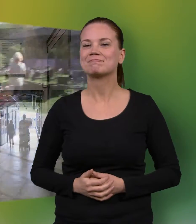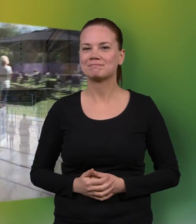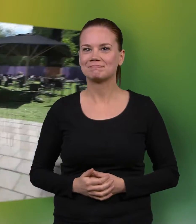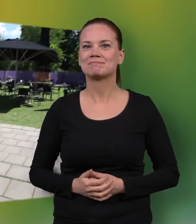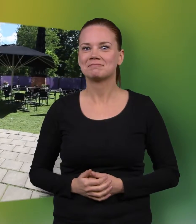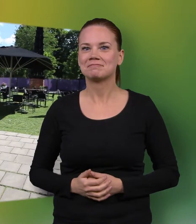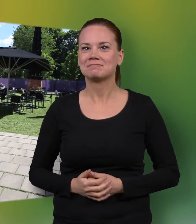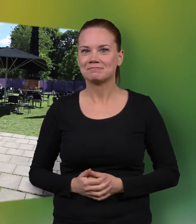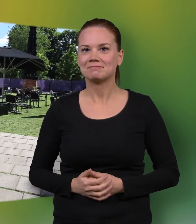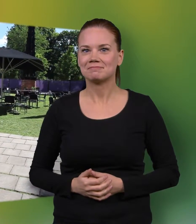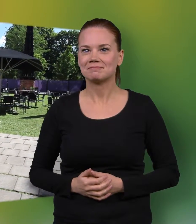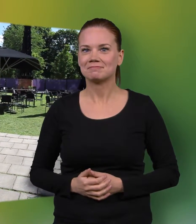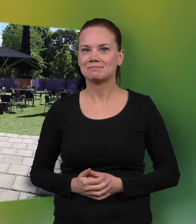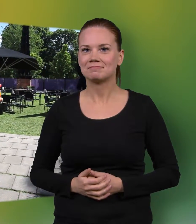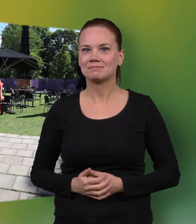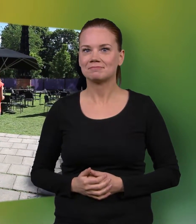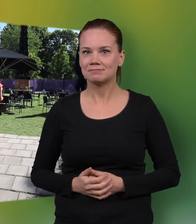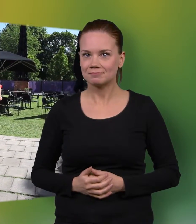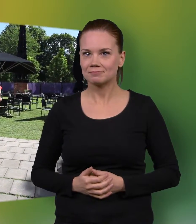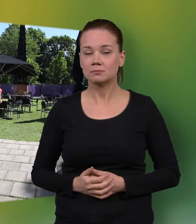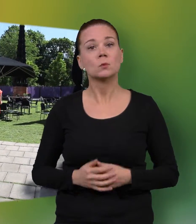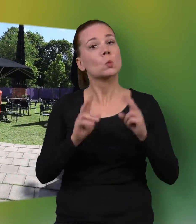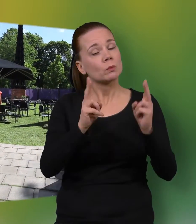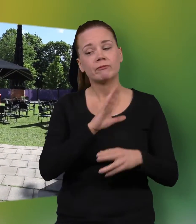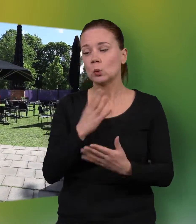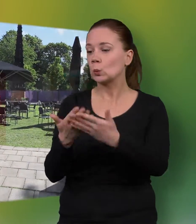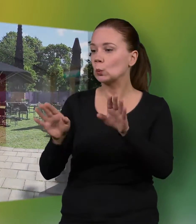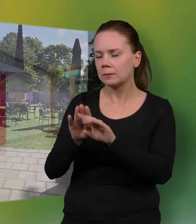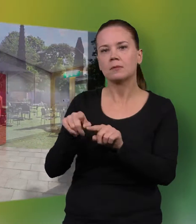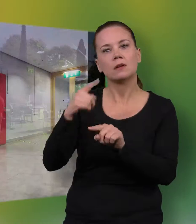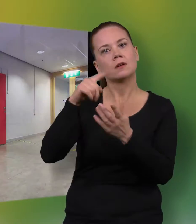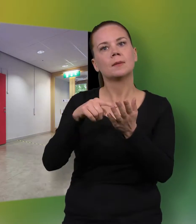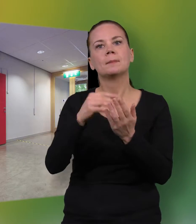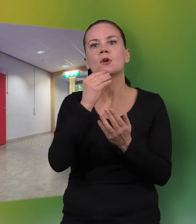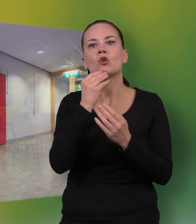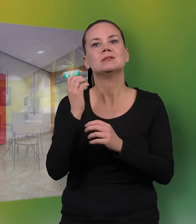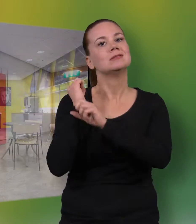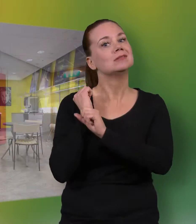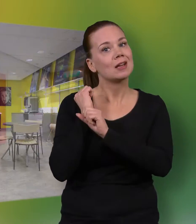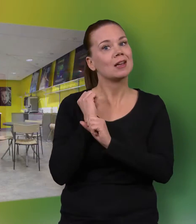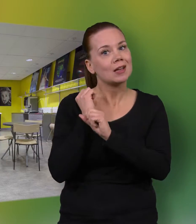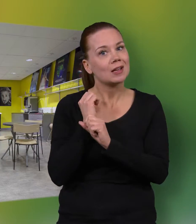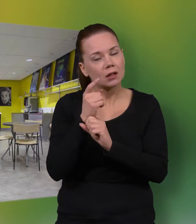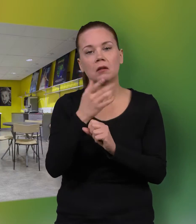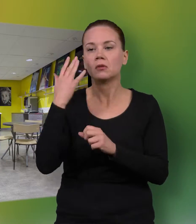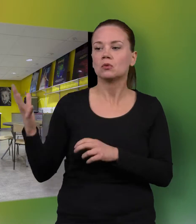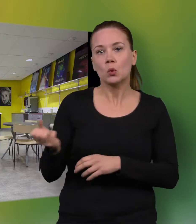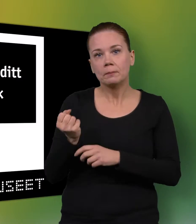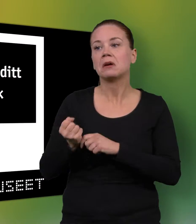uteservering med gräsmatta som underlag. Inne på museet finns ett matsäcksrum där du kan äta medhavd matsäck. På vår hemsida finns det